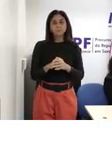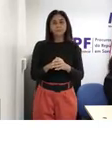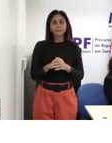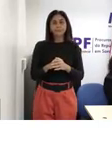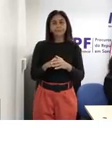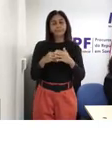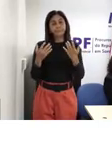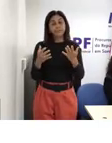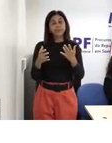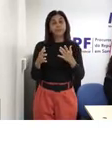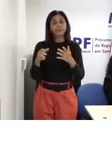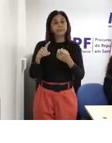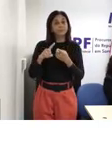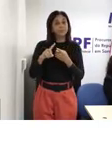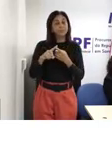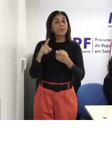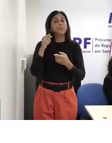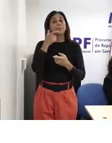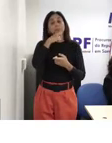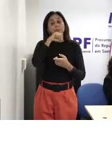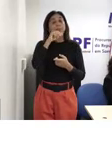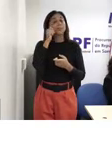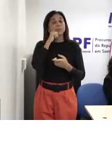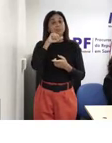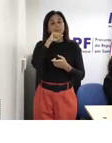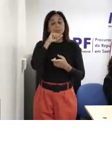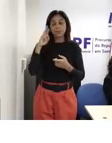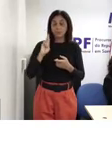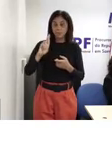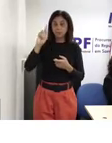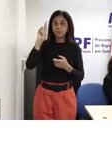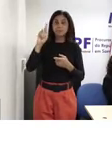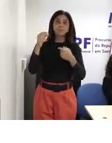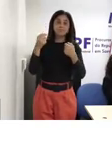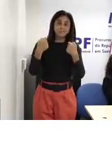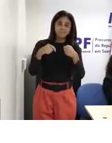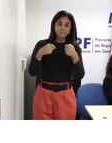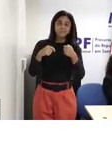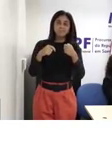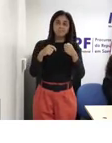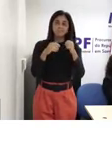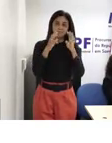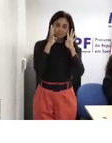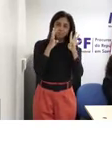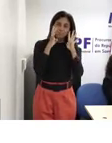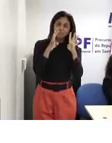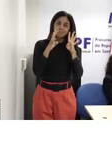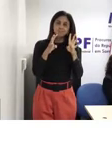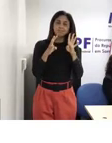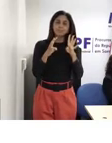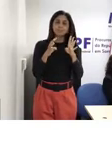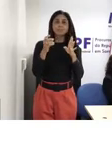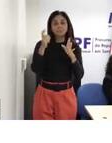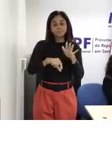incluído pais mães tutores pais mães ou responsáveis e desses números que chegaram os pais a pesquisa